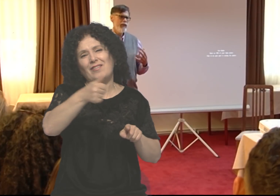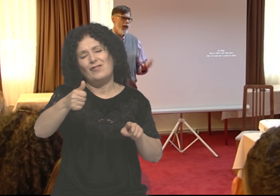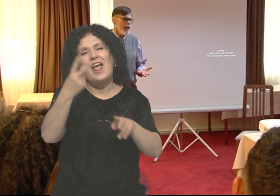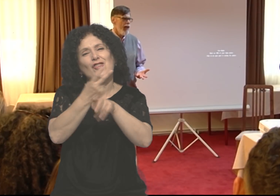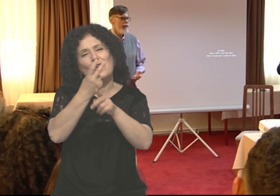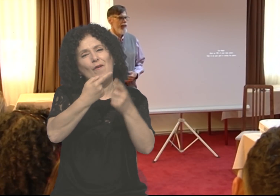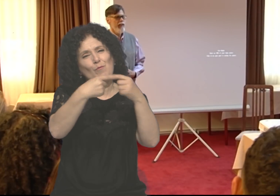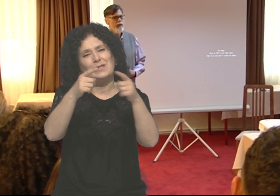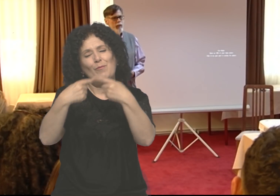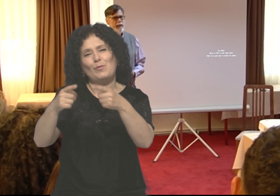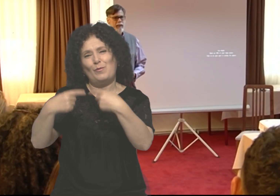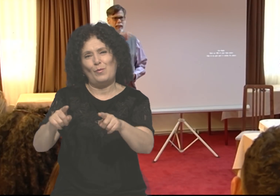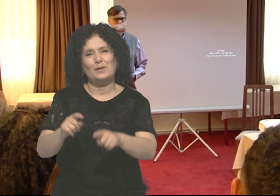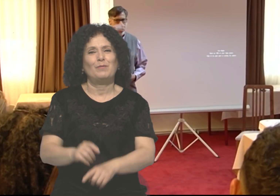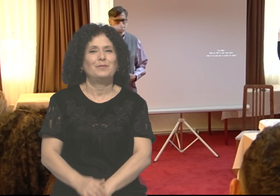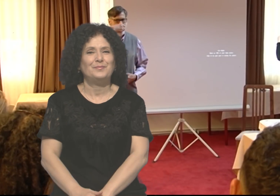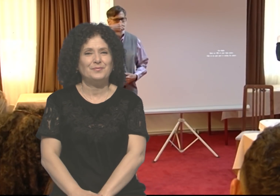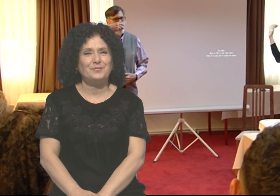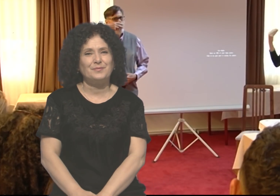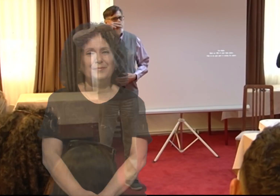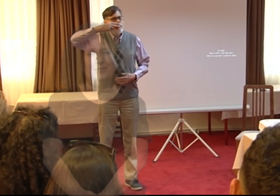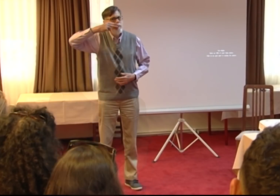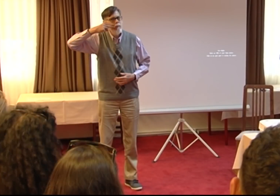It started off in the Philippines like this